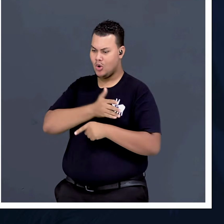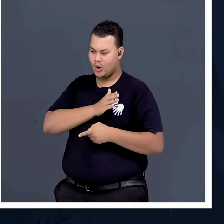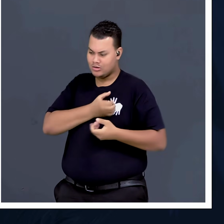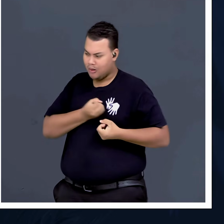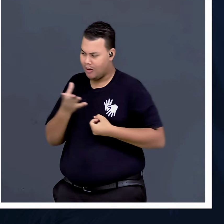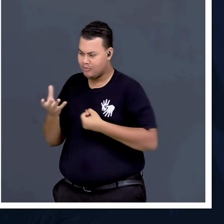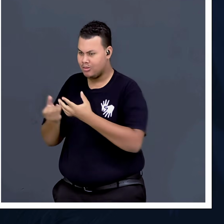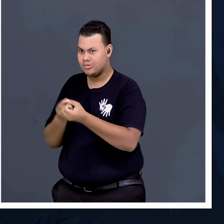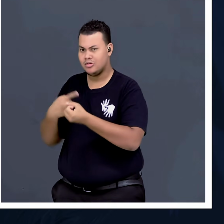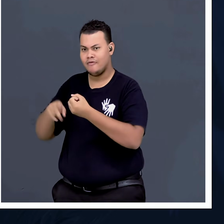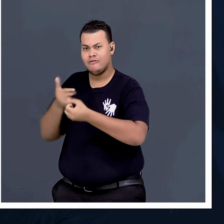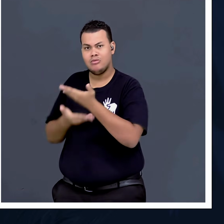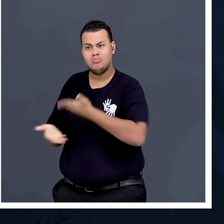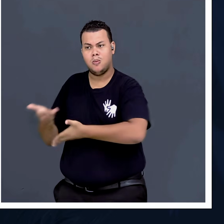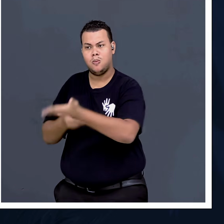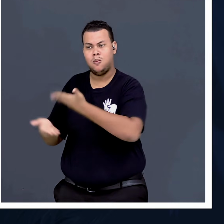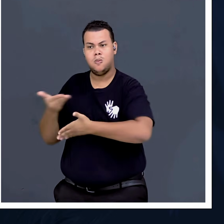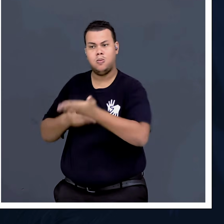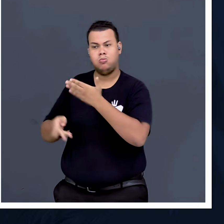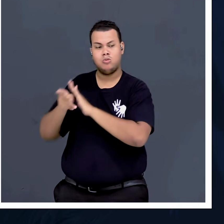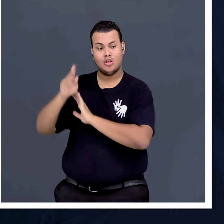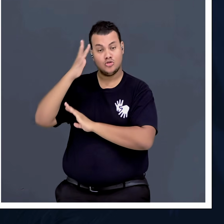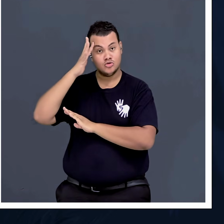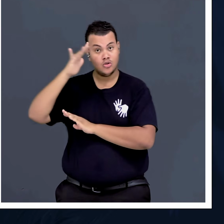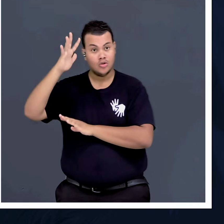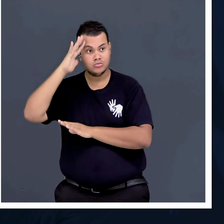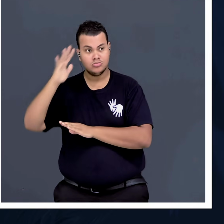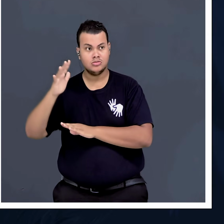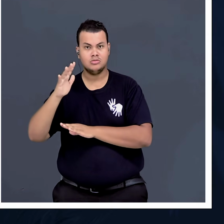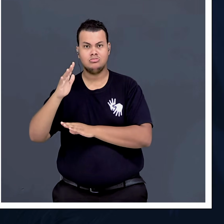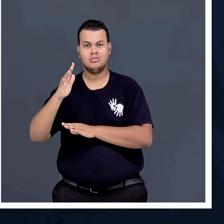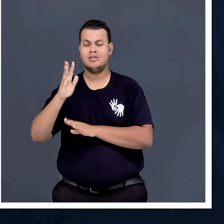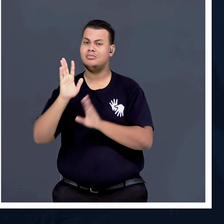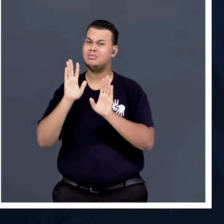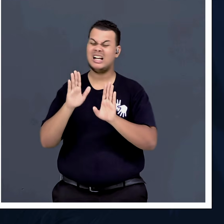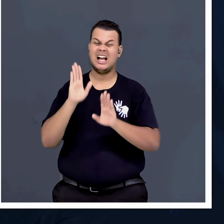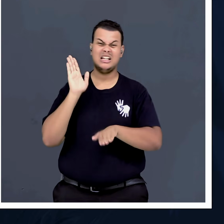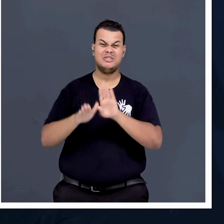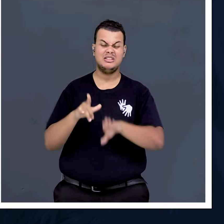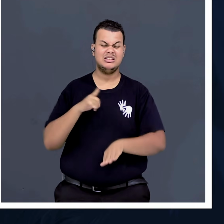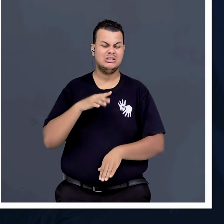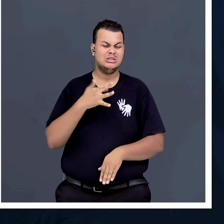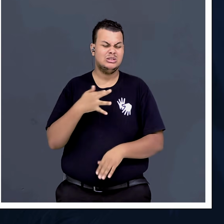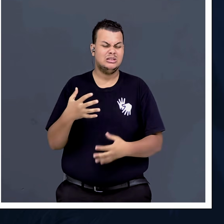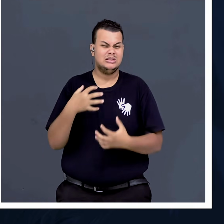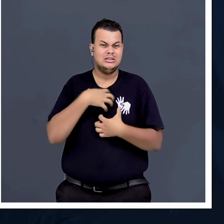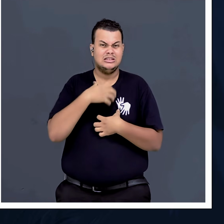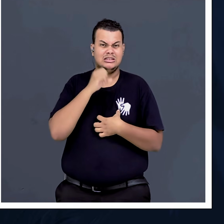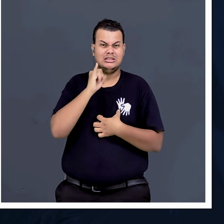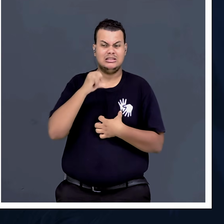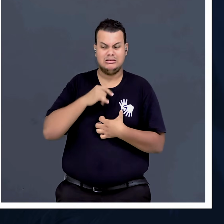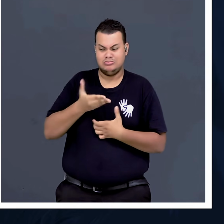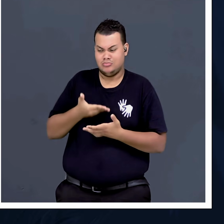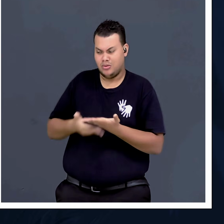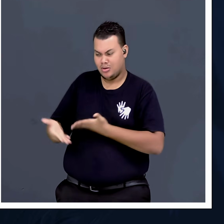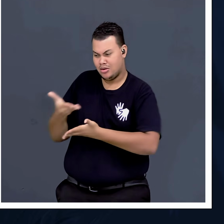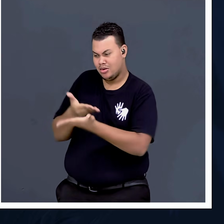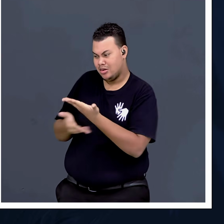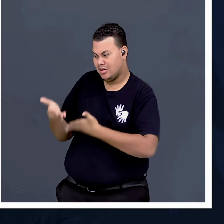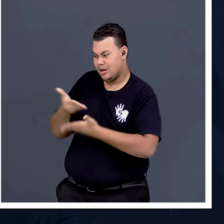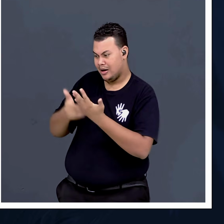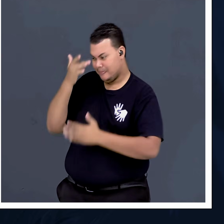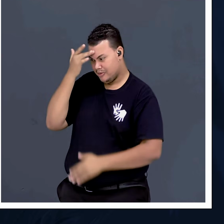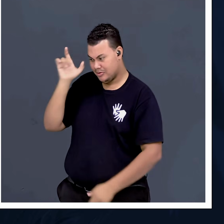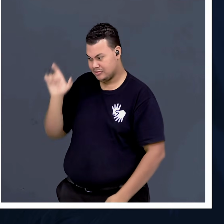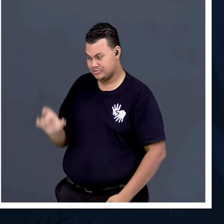coração, nós vamos compartilhar os nossos sonhos. Ai, não há nada mais doloroso que você compartilhar um sonho com